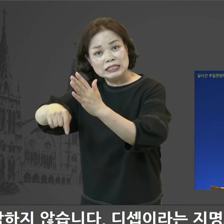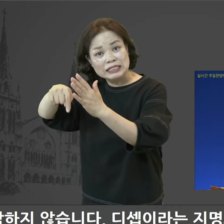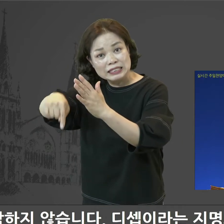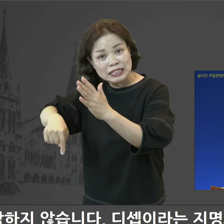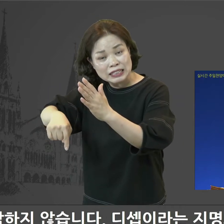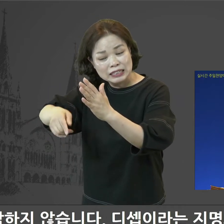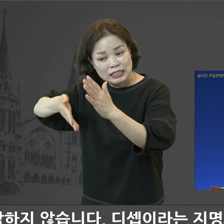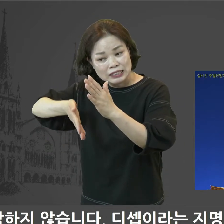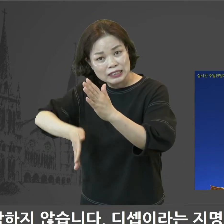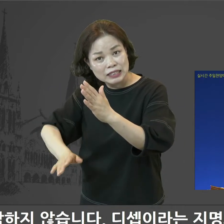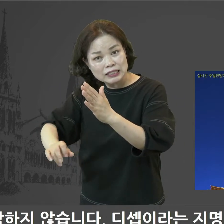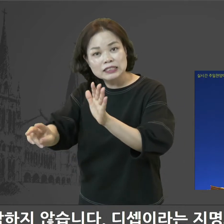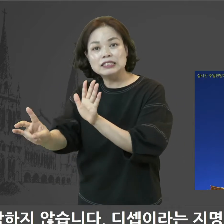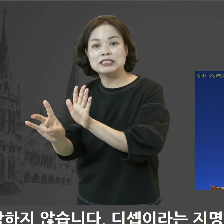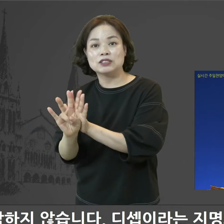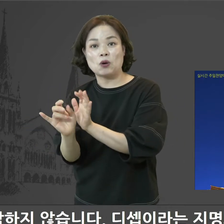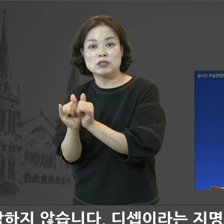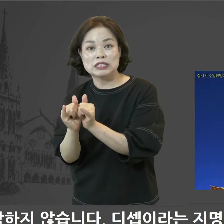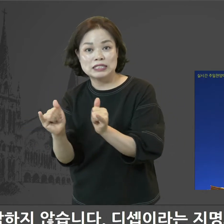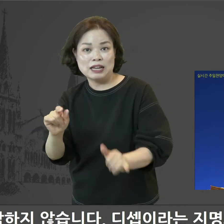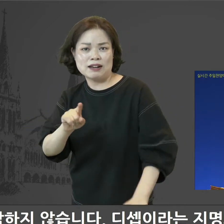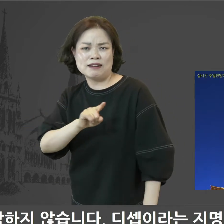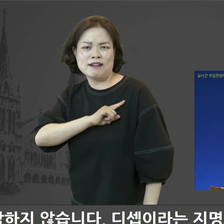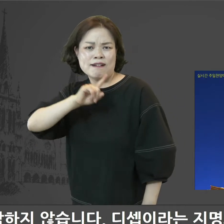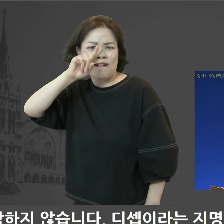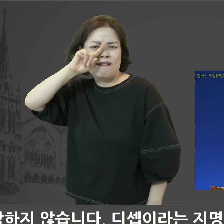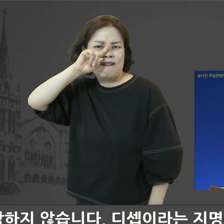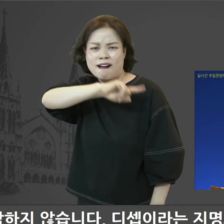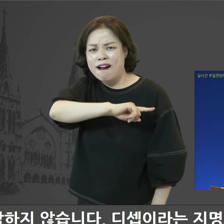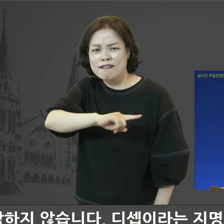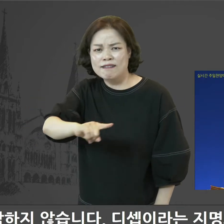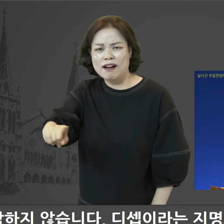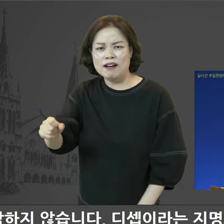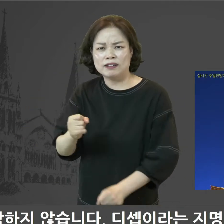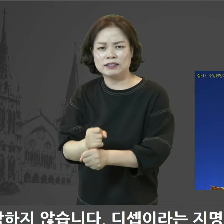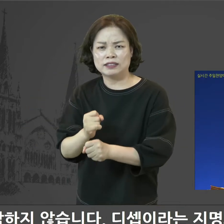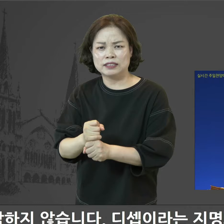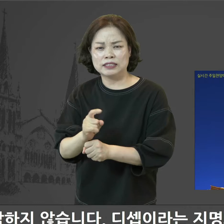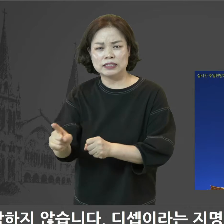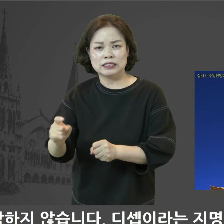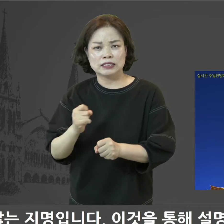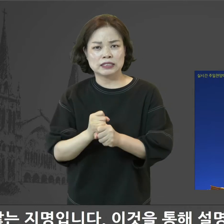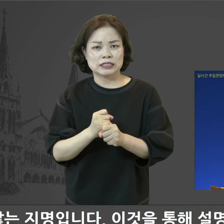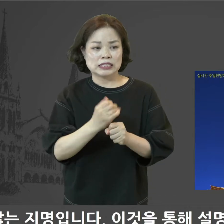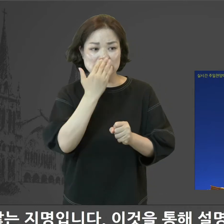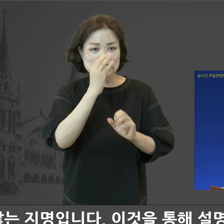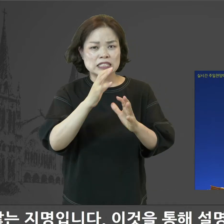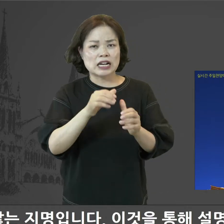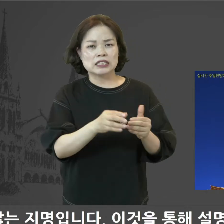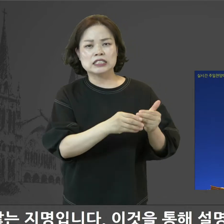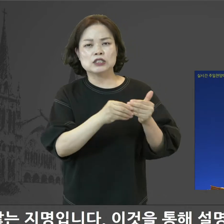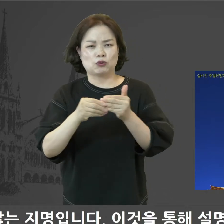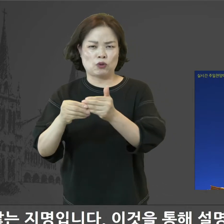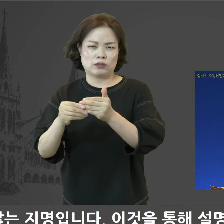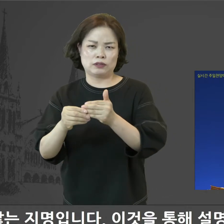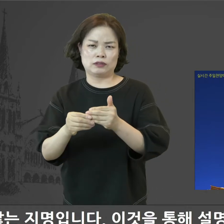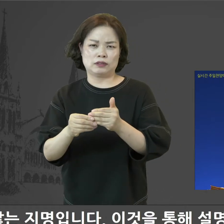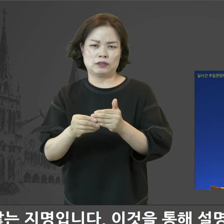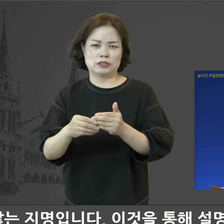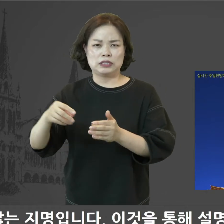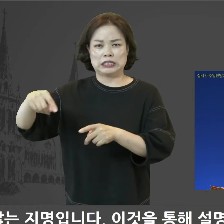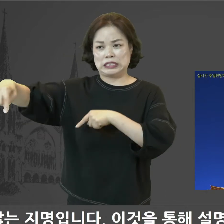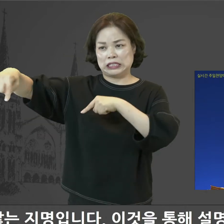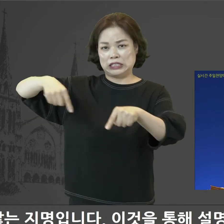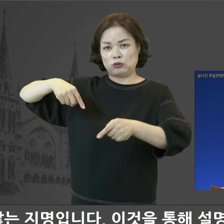없는 태생의 한 선지자가 가장 악한 왕 때에 이스라엘을 인도하는 지도자로 세워지게 된